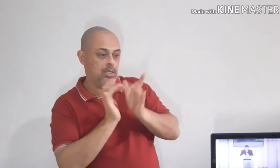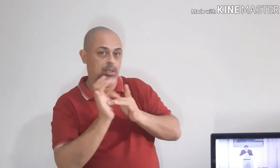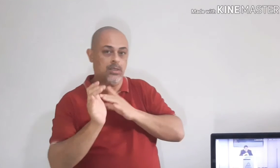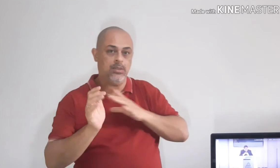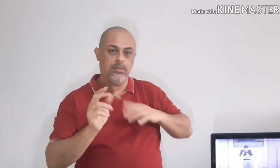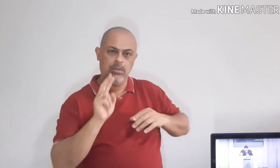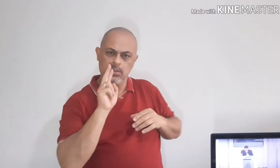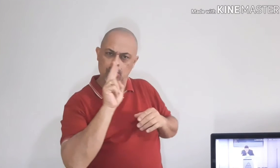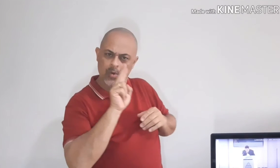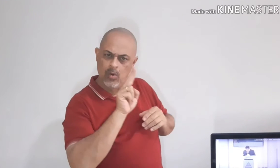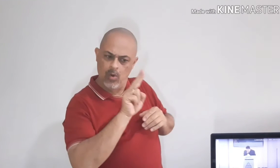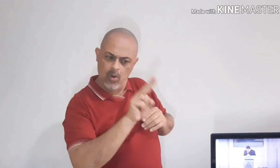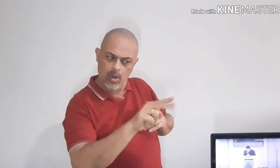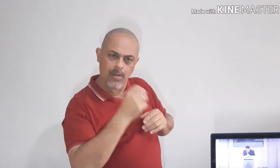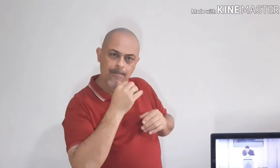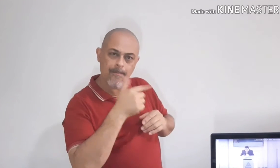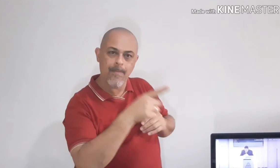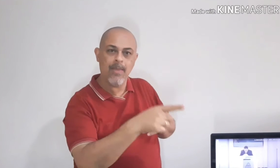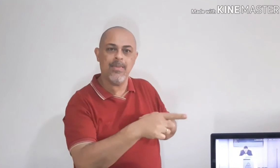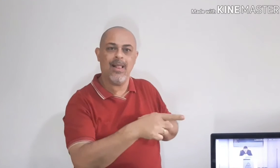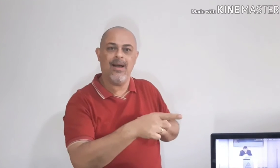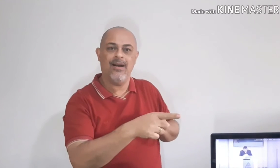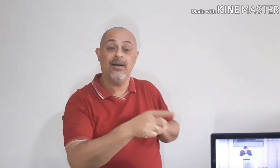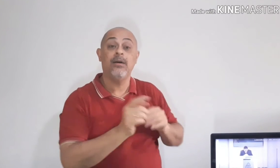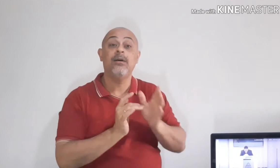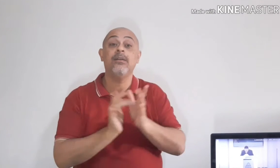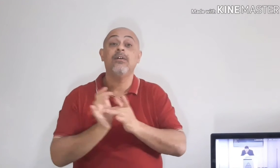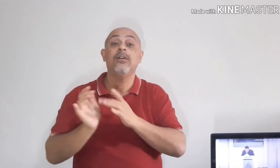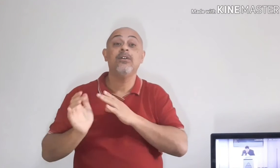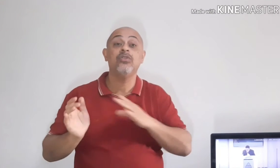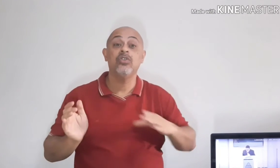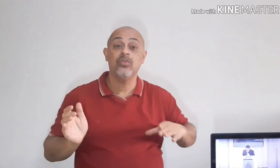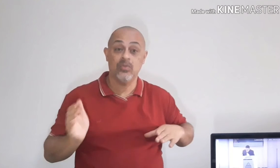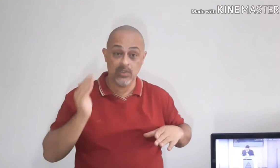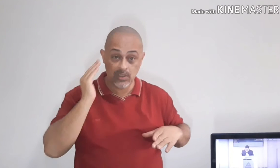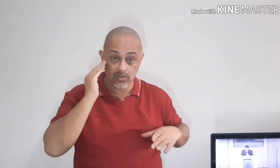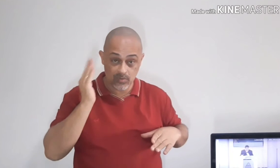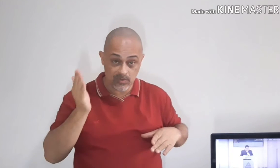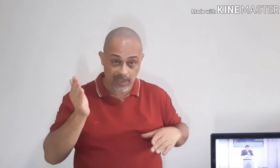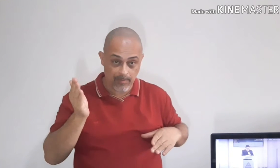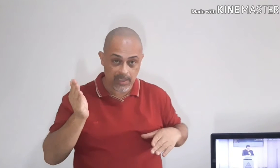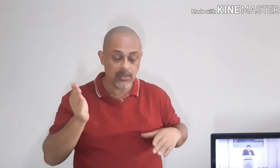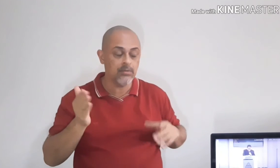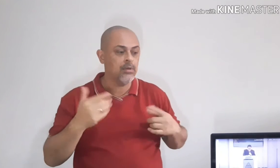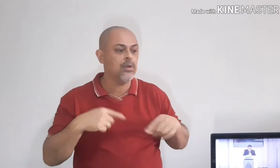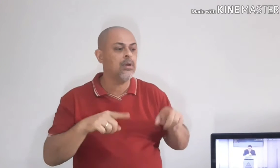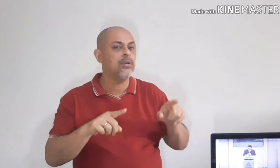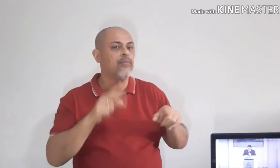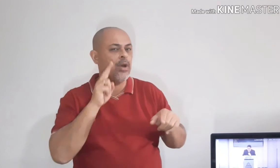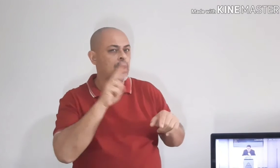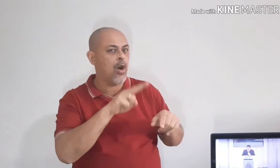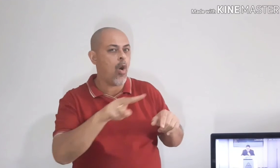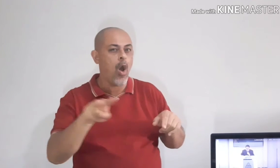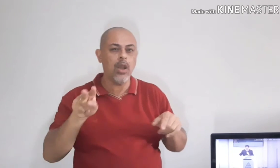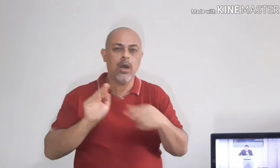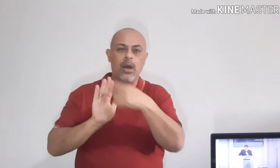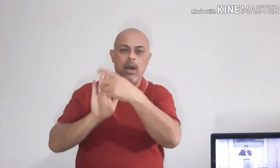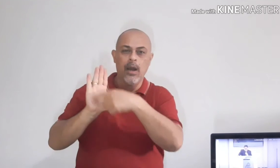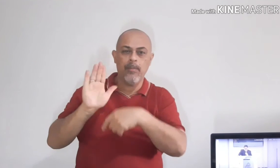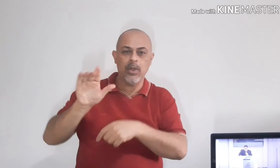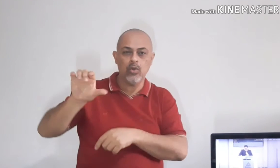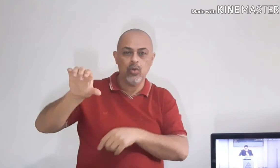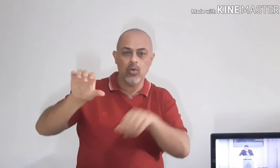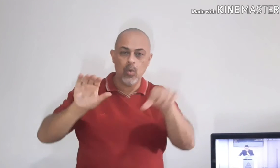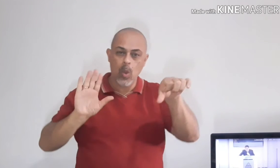ovelhas, aos rebanhos, e ele procura conhecer o estado dos rebanhos. E lá no capítulo 9